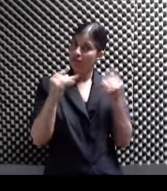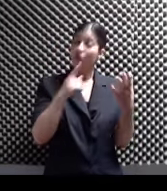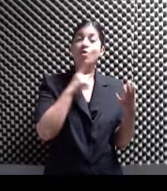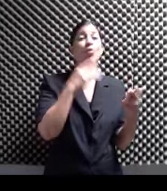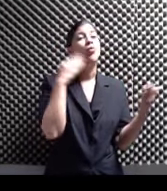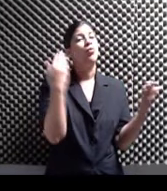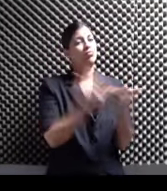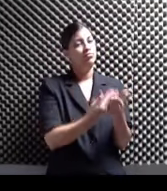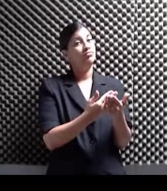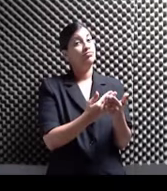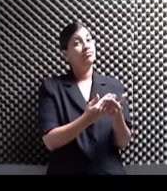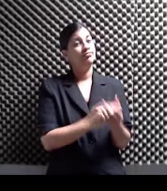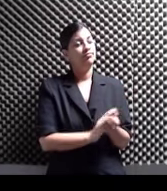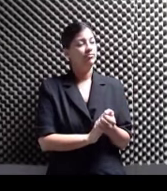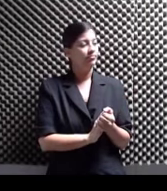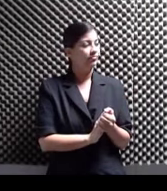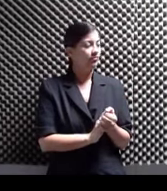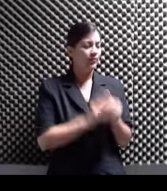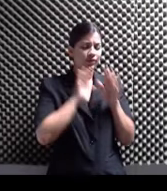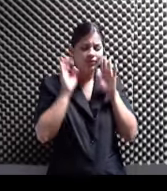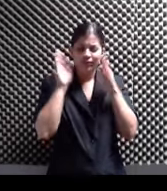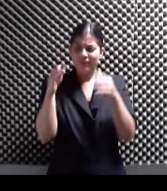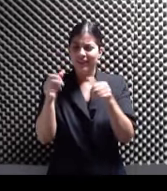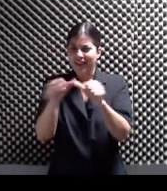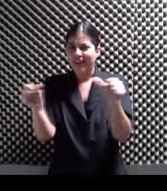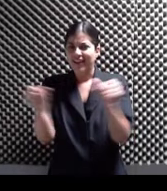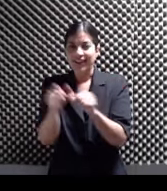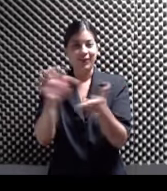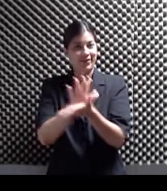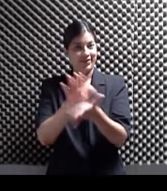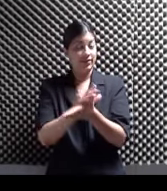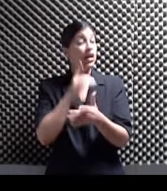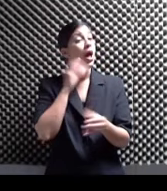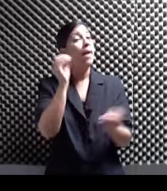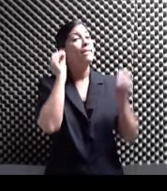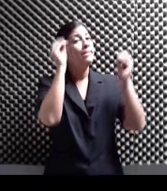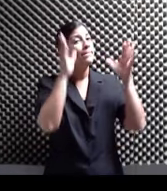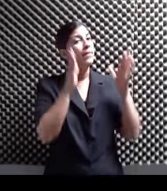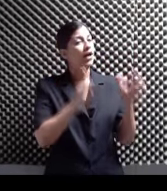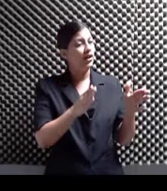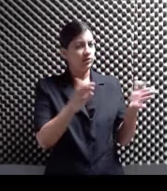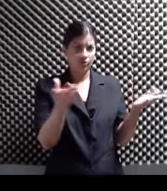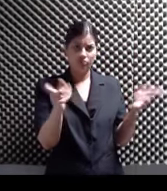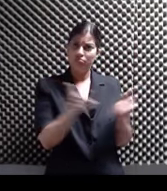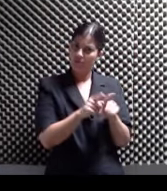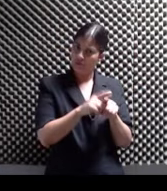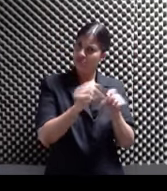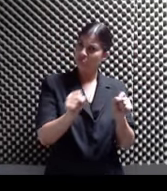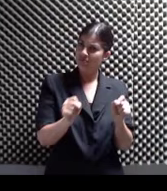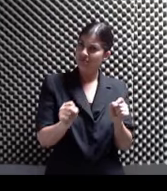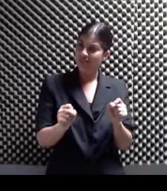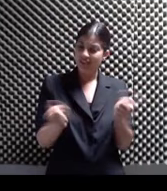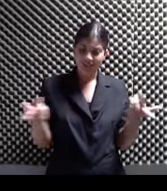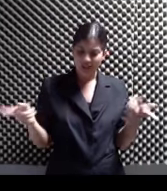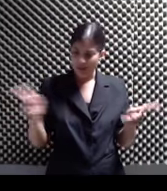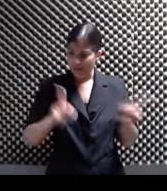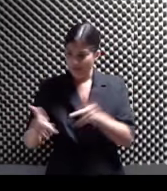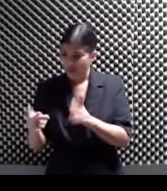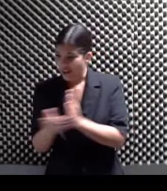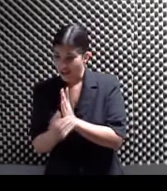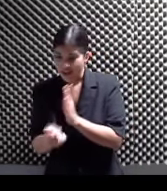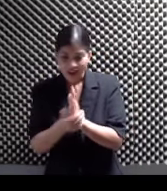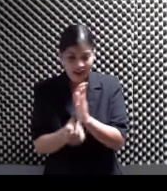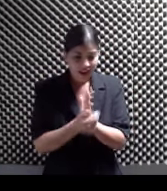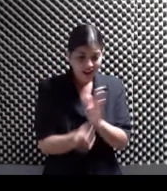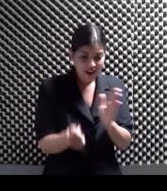un chico que está teniendo toda el área escolar. Así que también los maestros que tengan, mire, hay talento en todas partes de la isla. Si usted tiene una obra, no hay obritas,